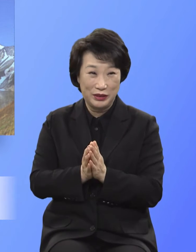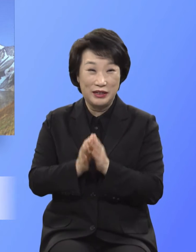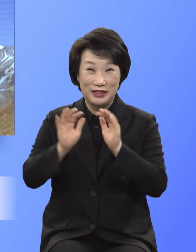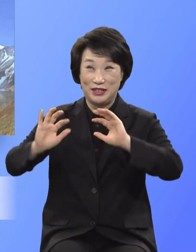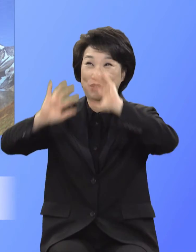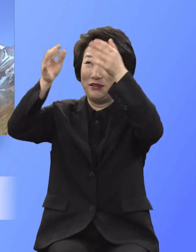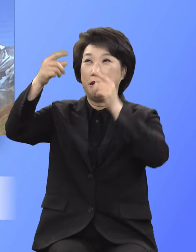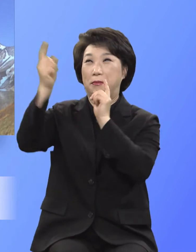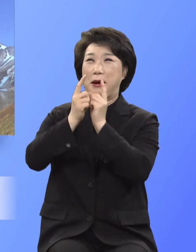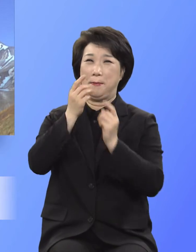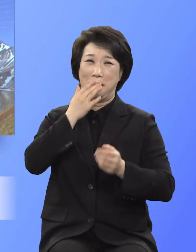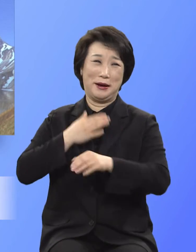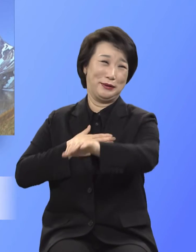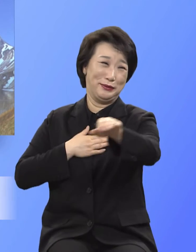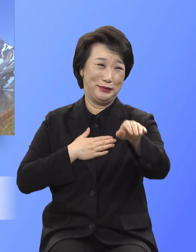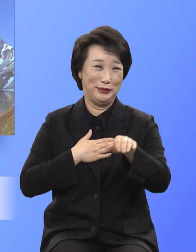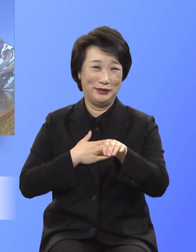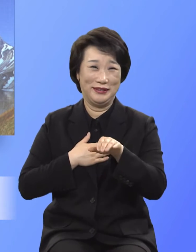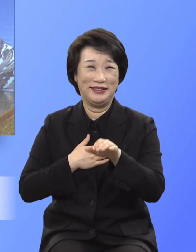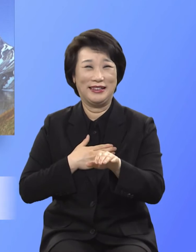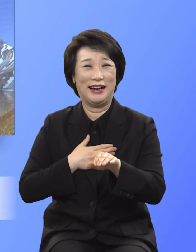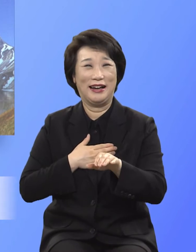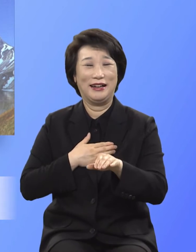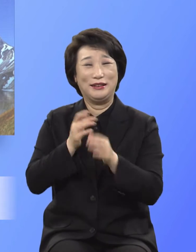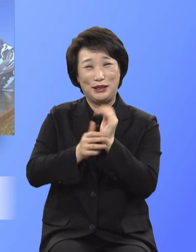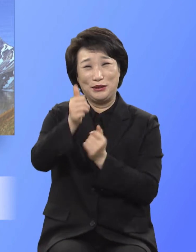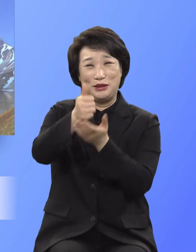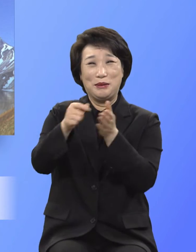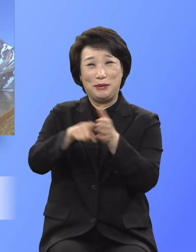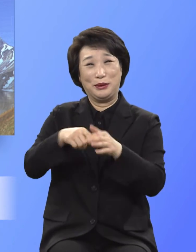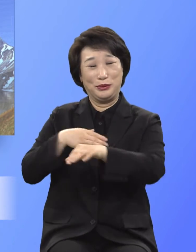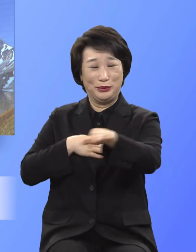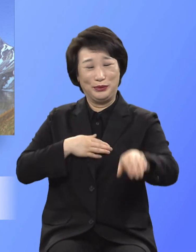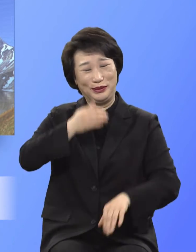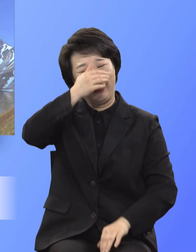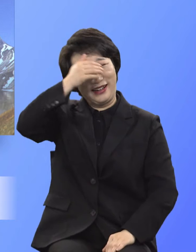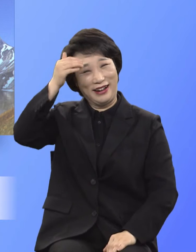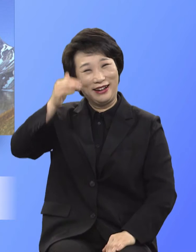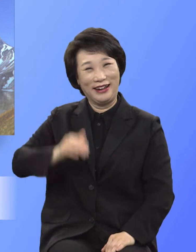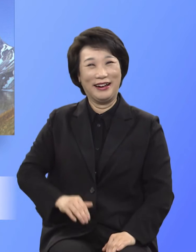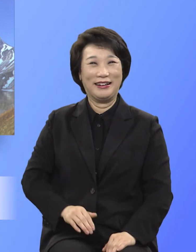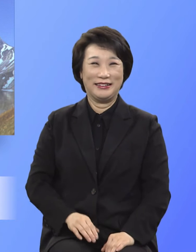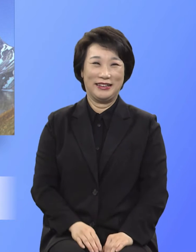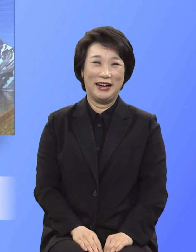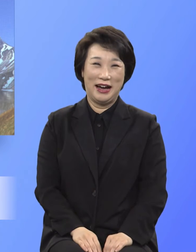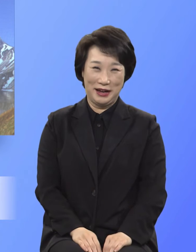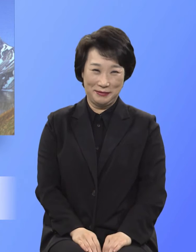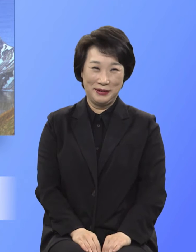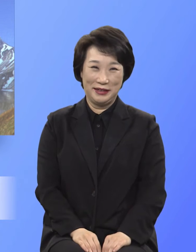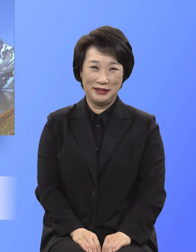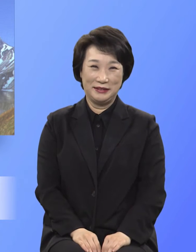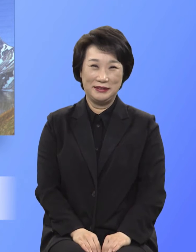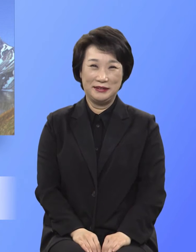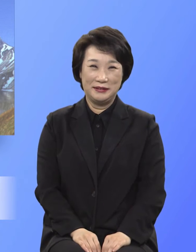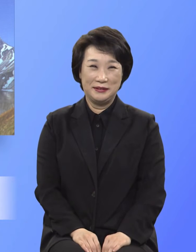천국에서 만날 수 있으니 우리가 예수 믿은 것이 얼마나 다행스러운 일인가.